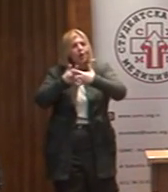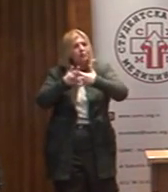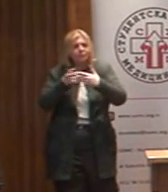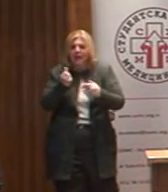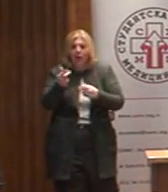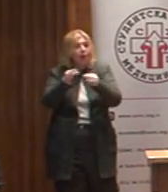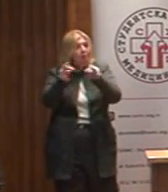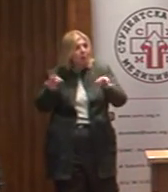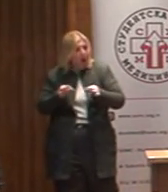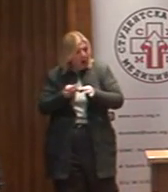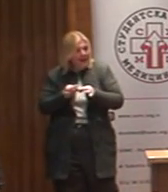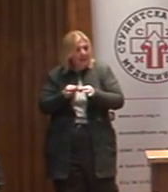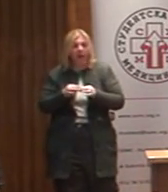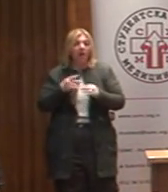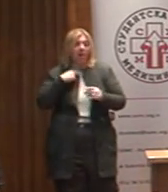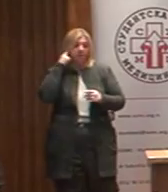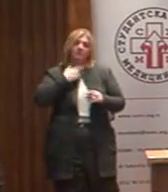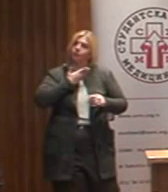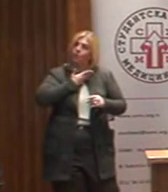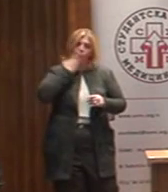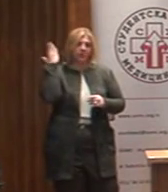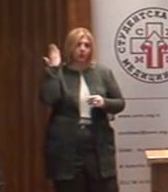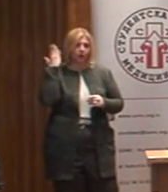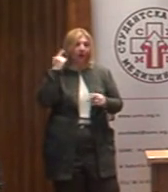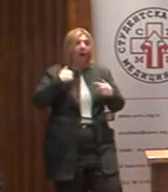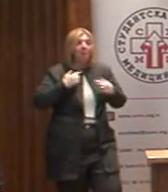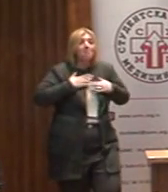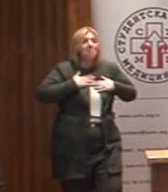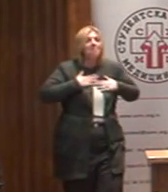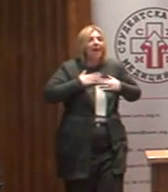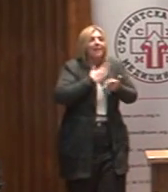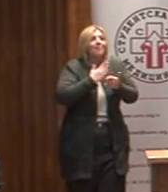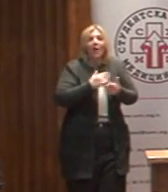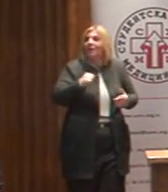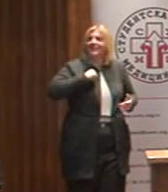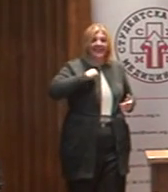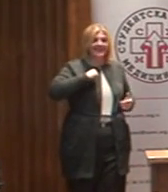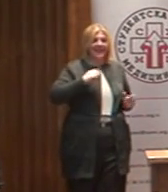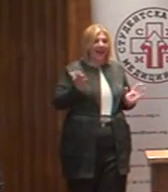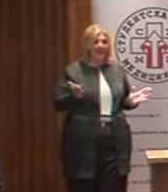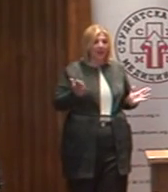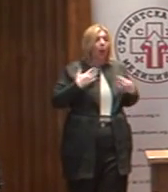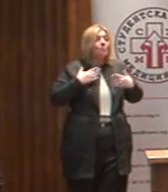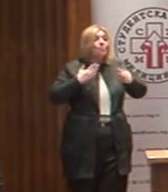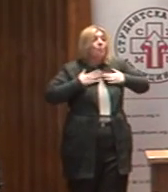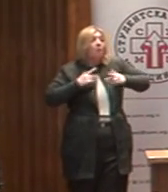mišljenju vrlo uspešno i meni barem vrlo interesantno i vrlo u mom životu